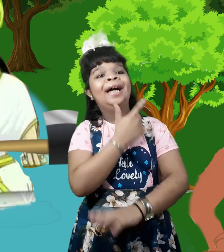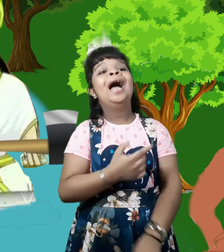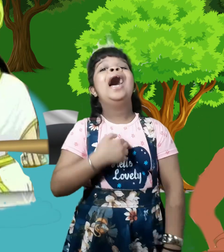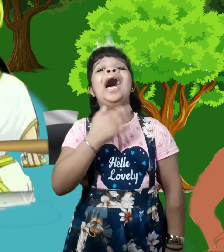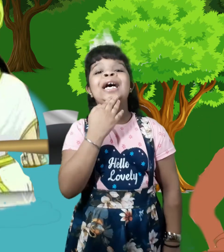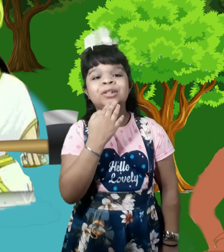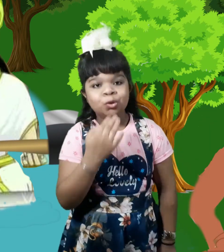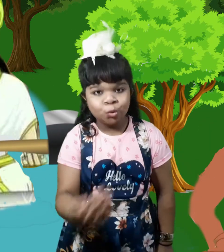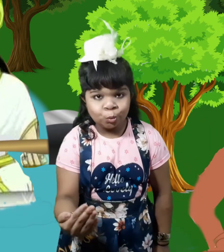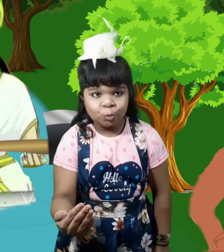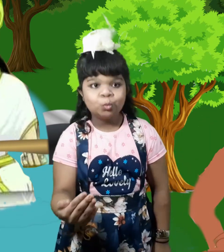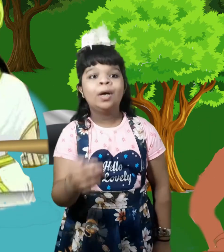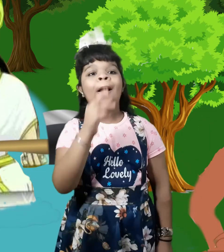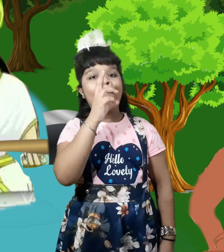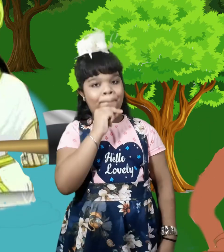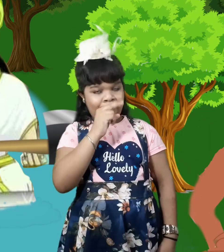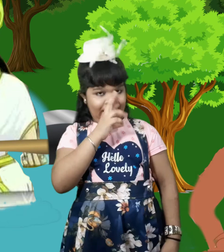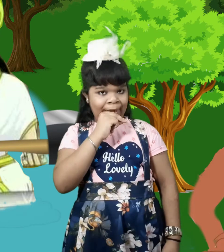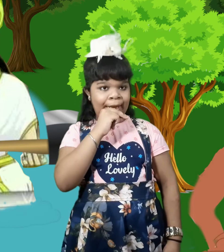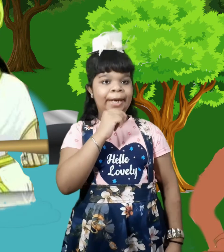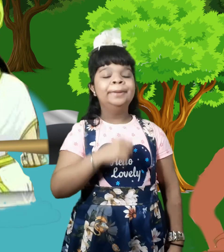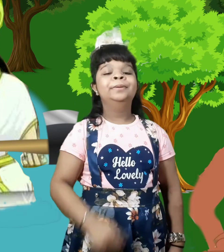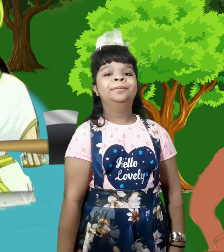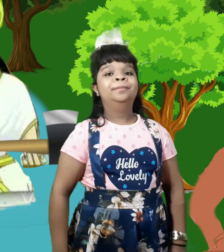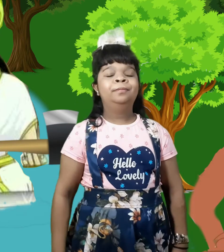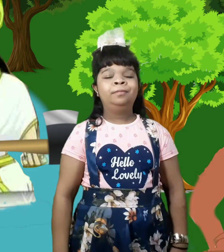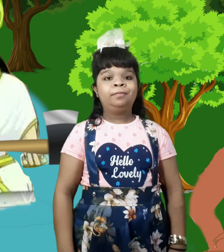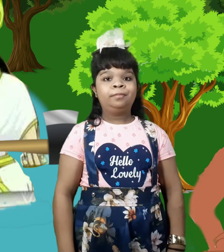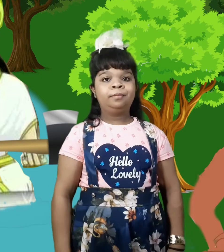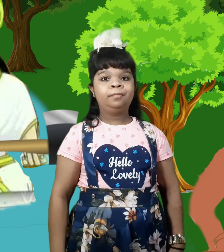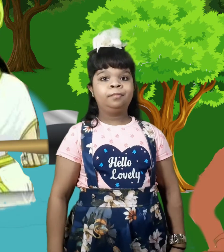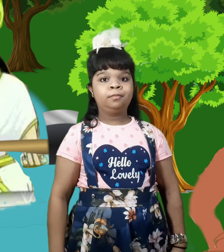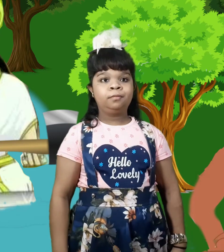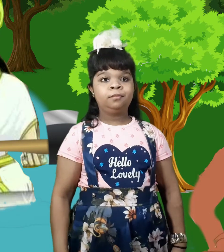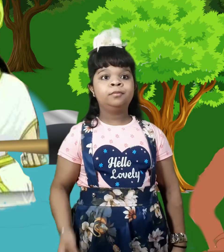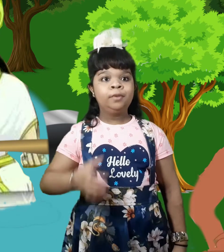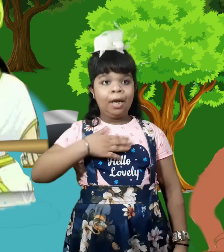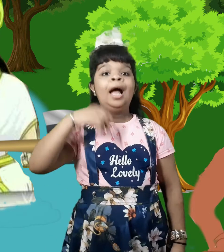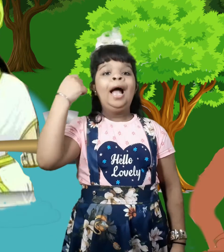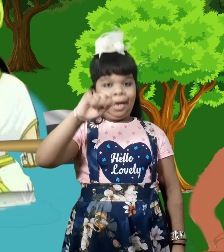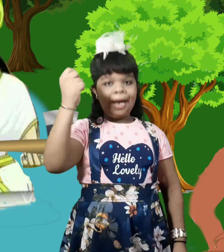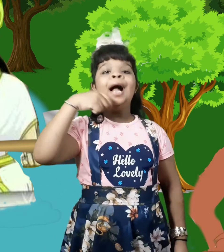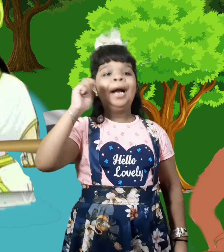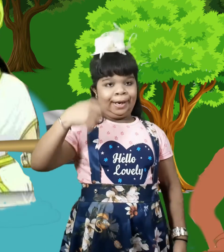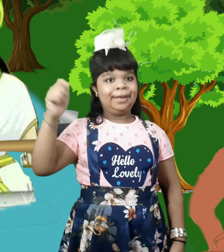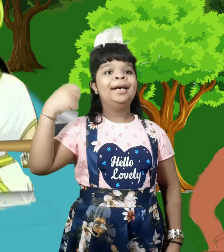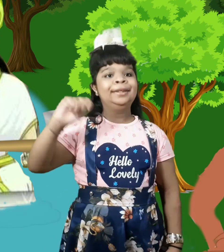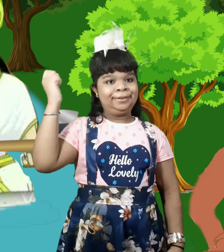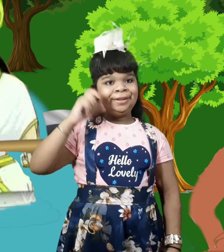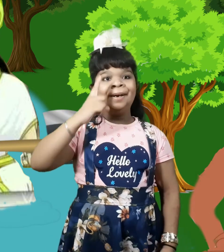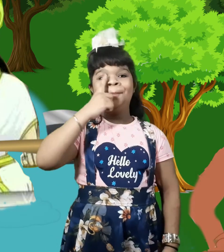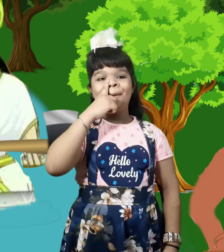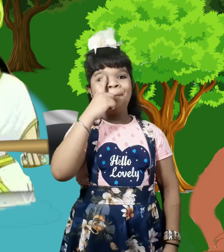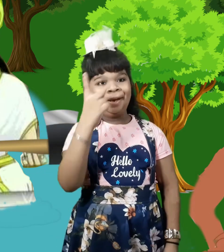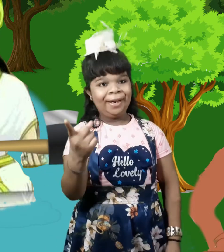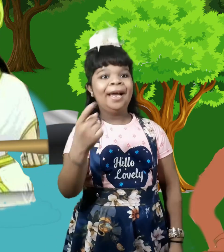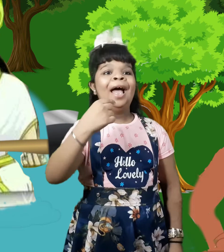कहा और कहा, हाँ हाँ माँ, यह मेरी ही